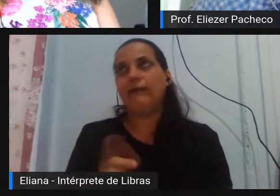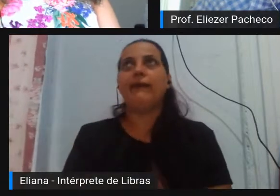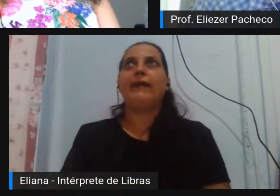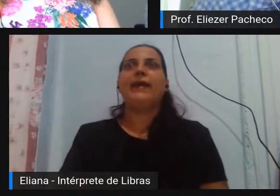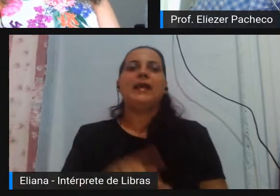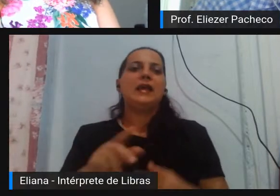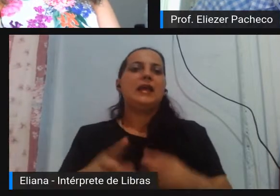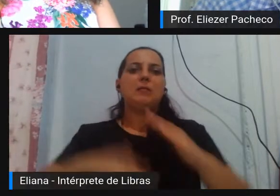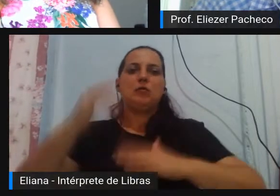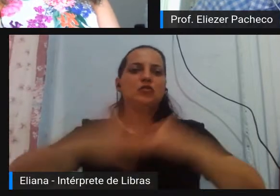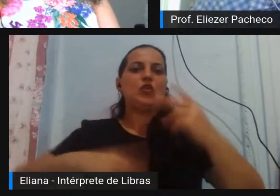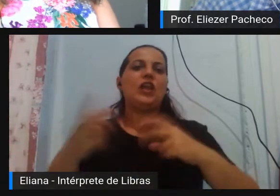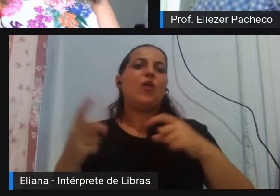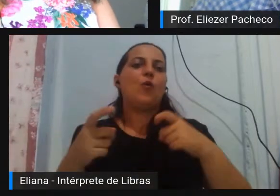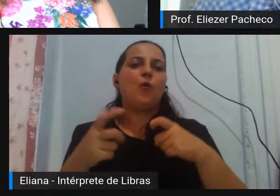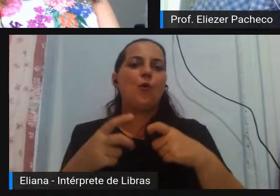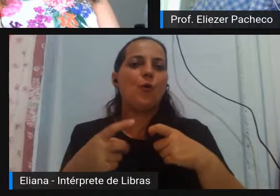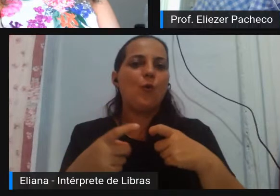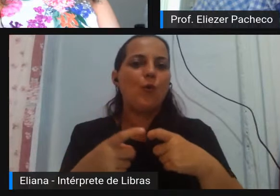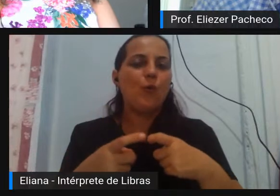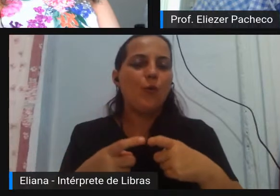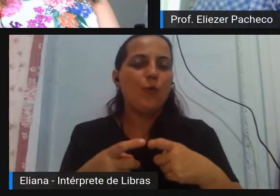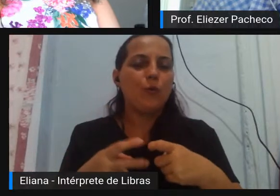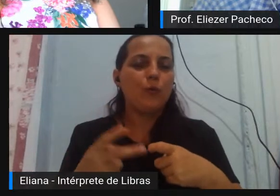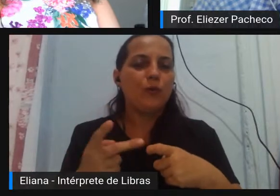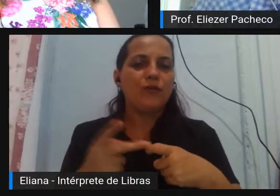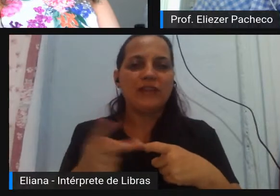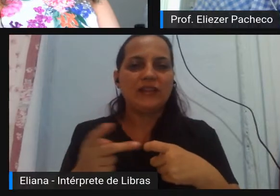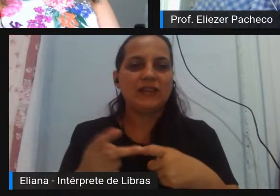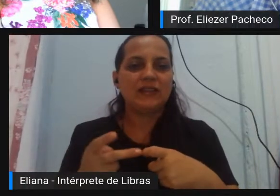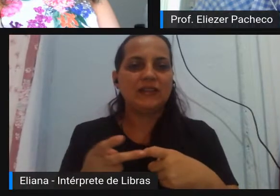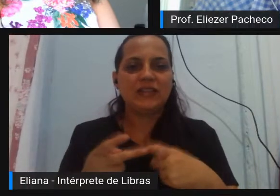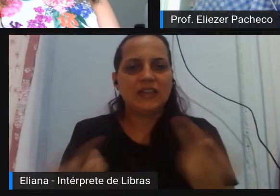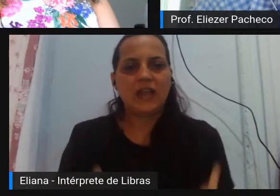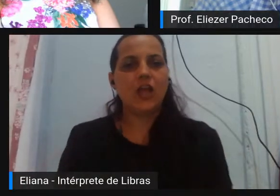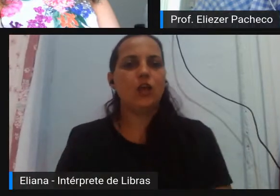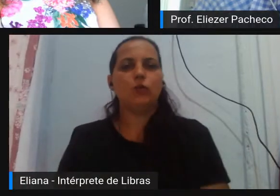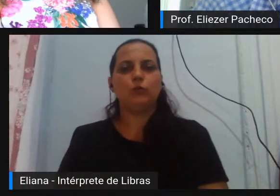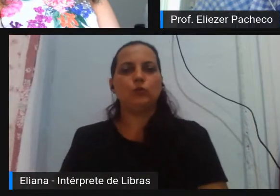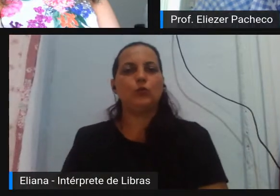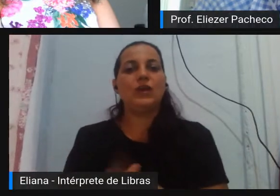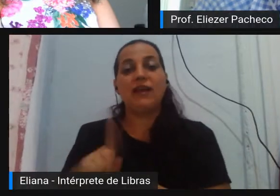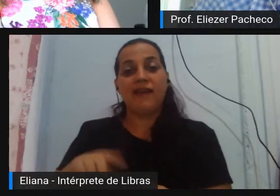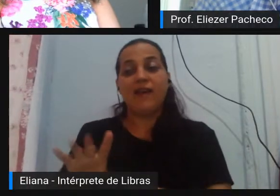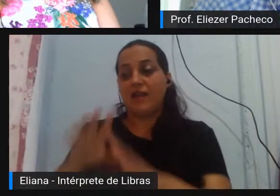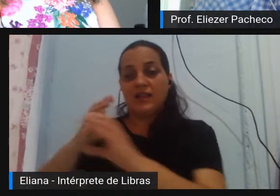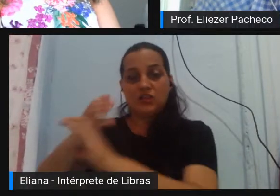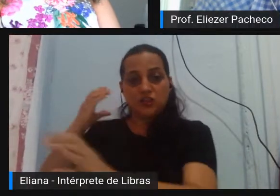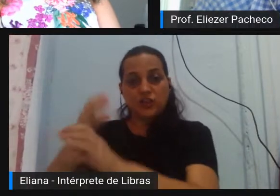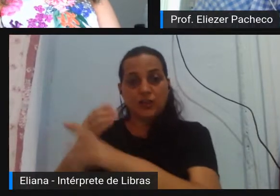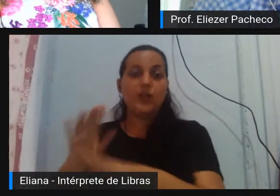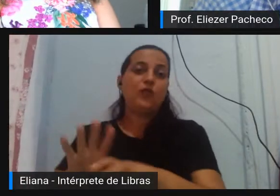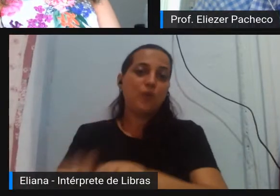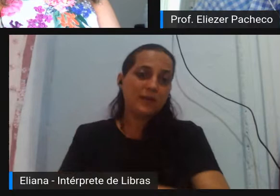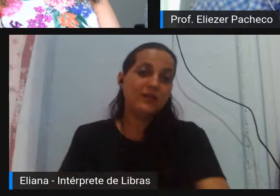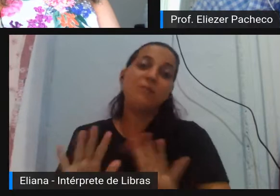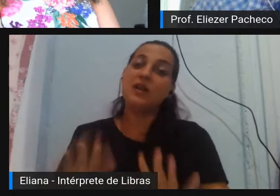engenheiro, que é agrônomo, ele não teve formação pedagógica, nem tinha razão para ele ter realmente,